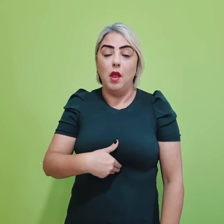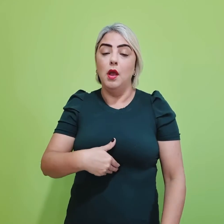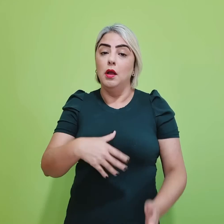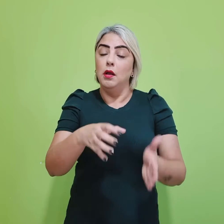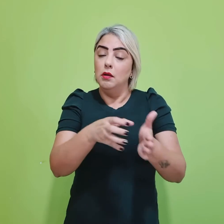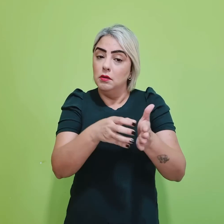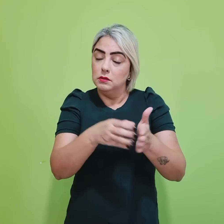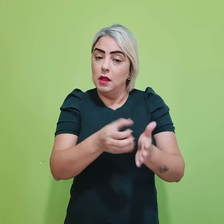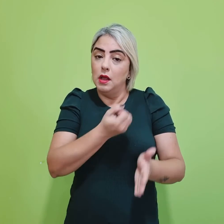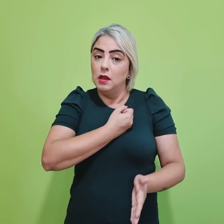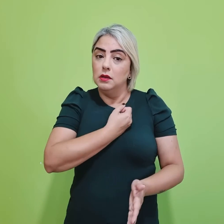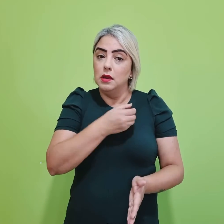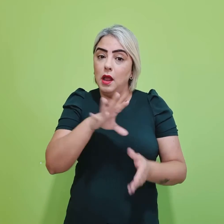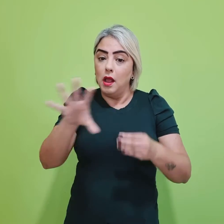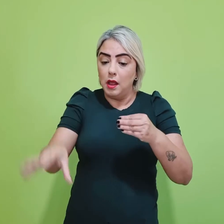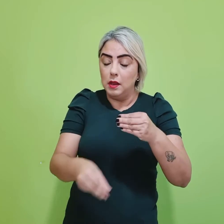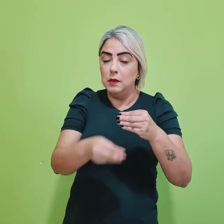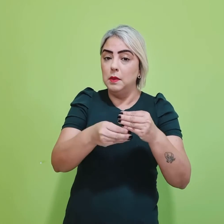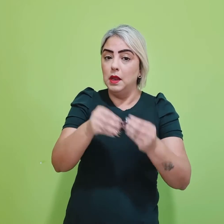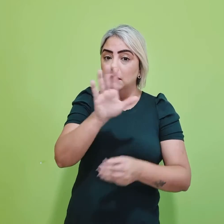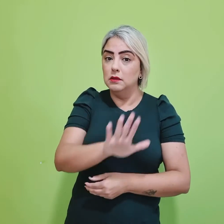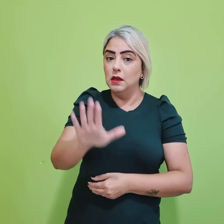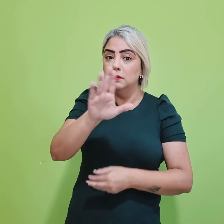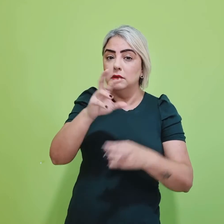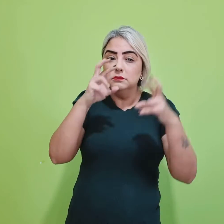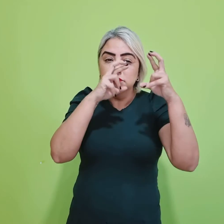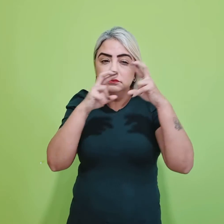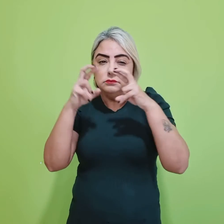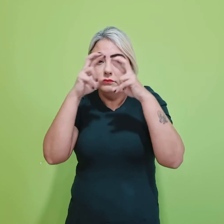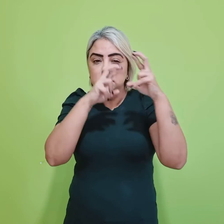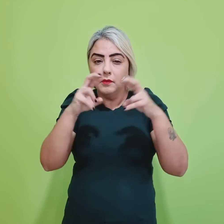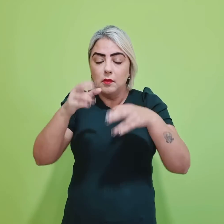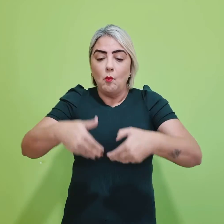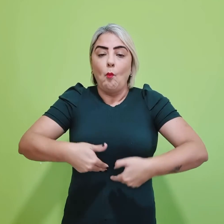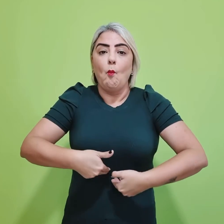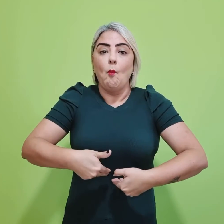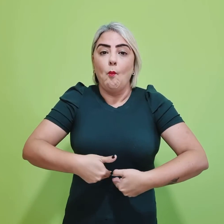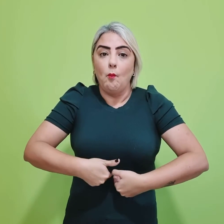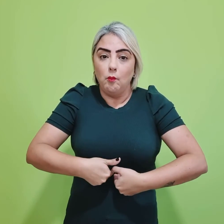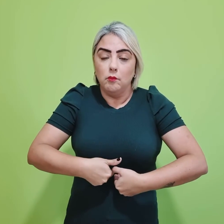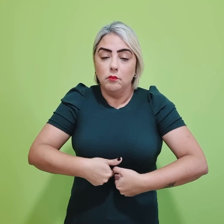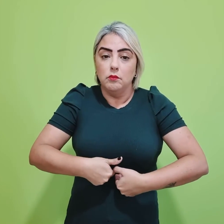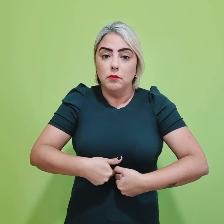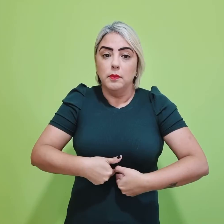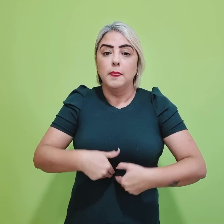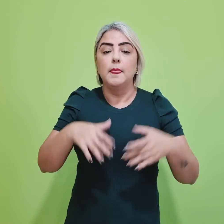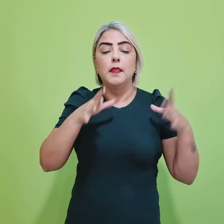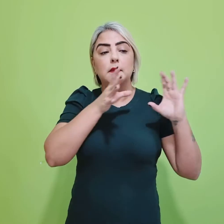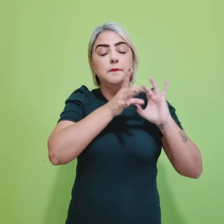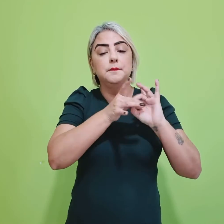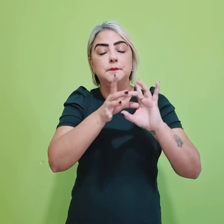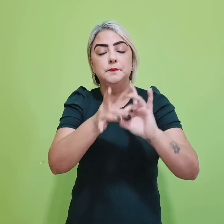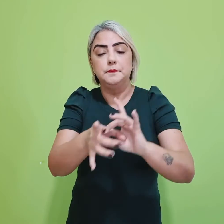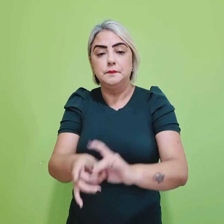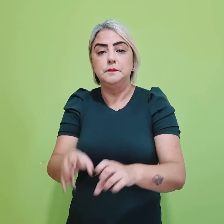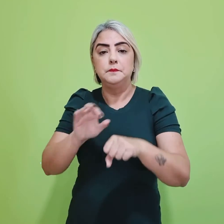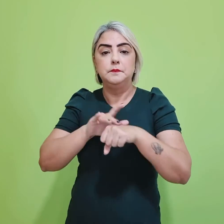dados são parte do Inquérito Nacional sobre Insegurança Alimentar do contexto da pandemia